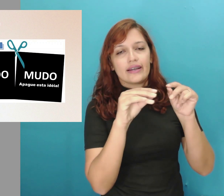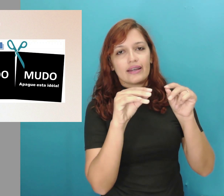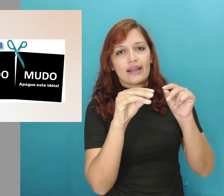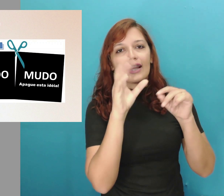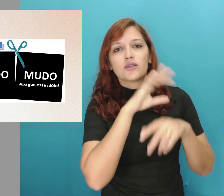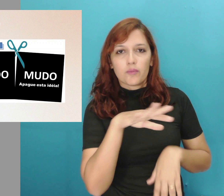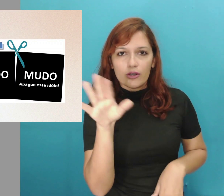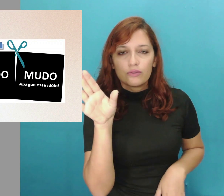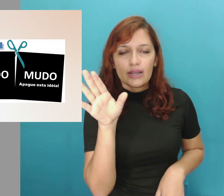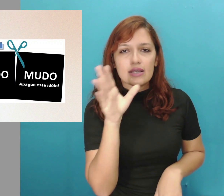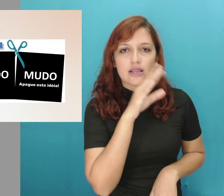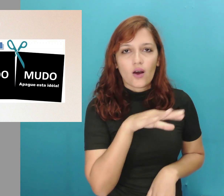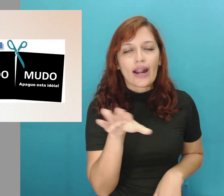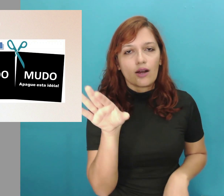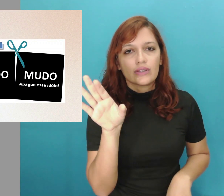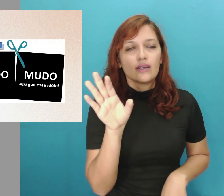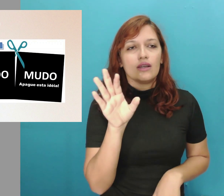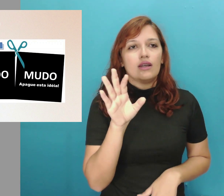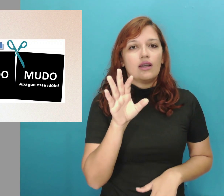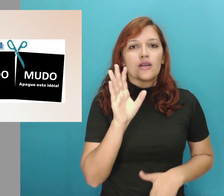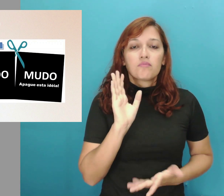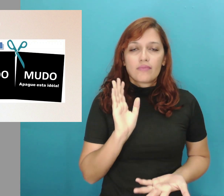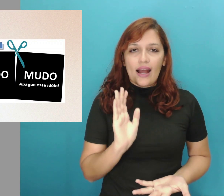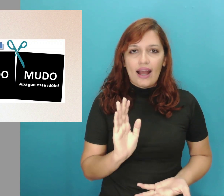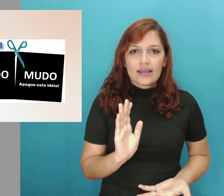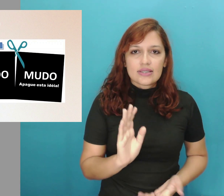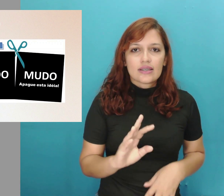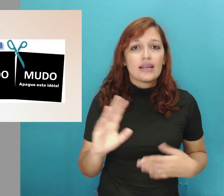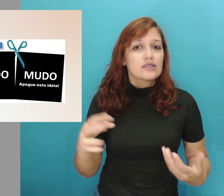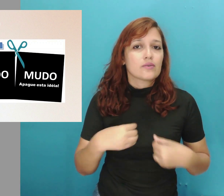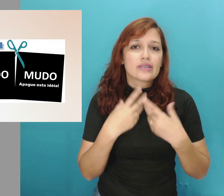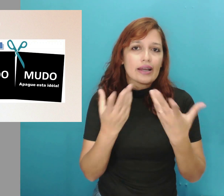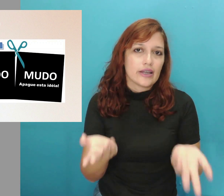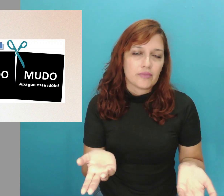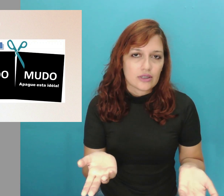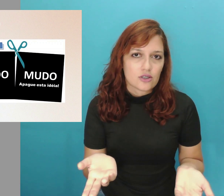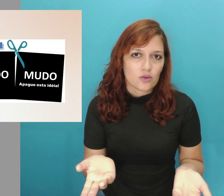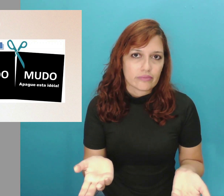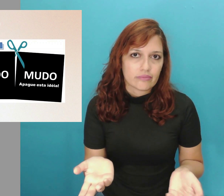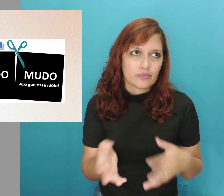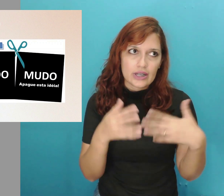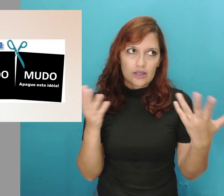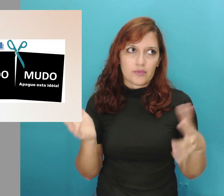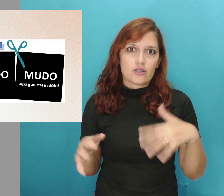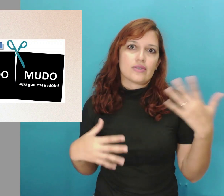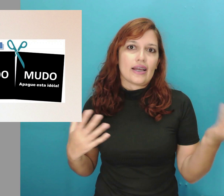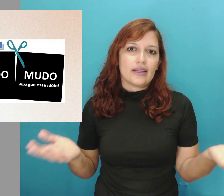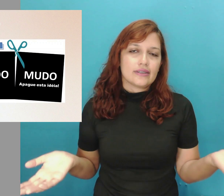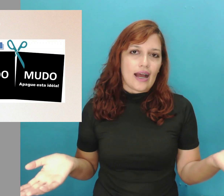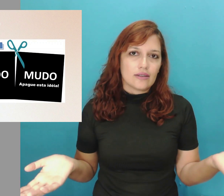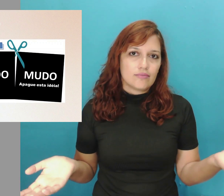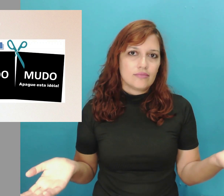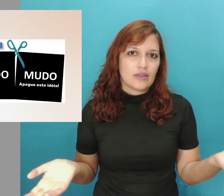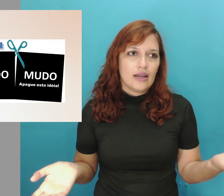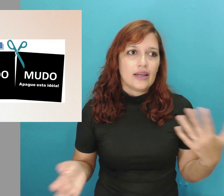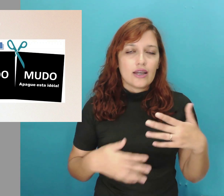a língua portuguesa oral, né? Mas eles conseguem emitir som. Por exemplo, eles conseguem gritar. E